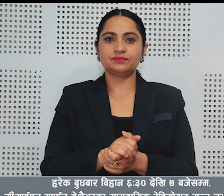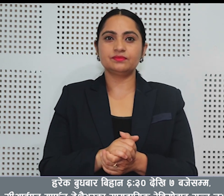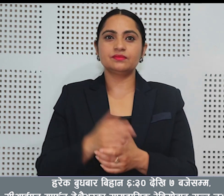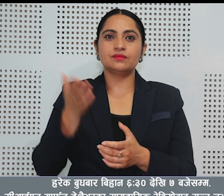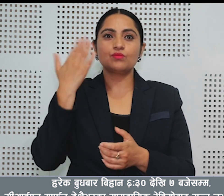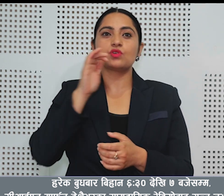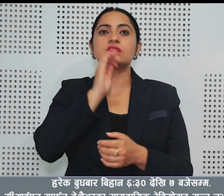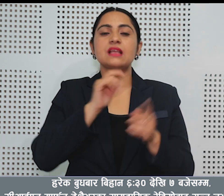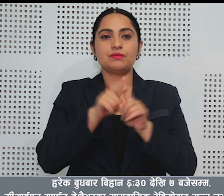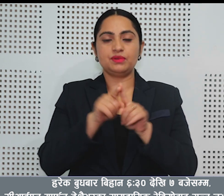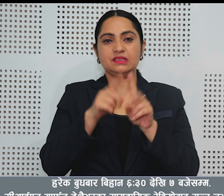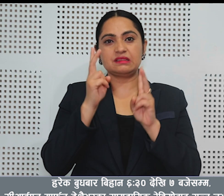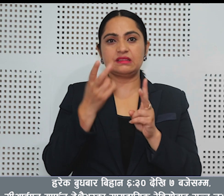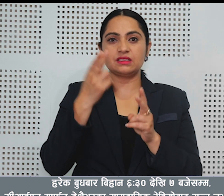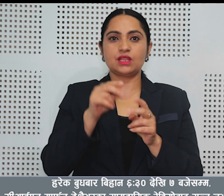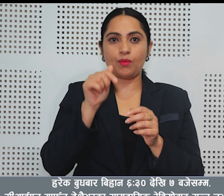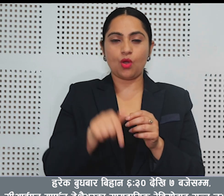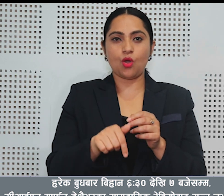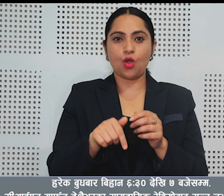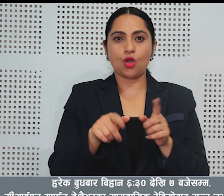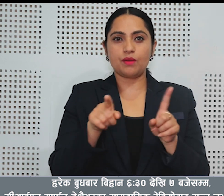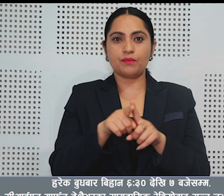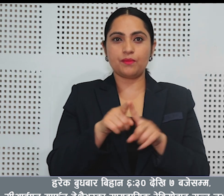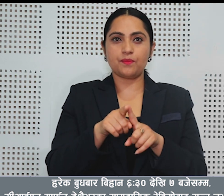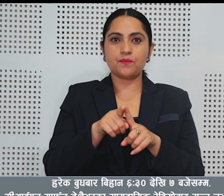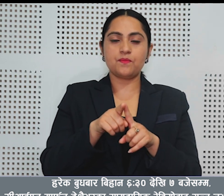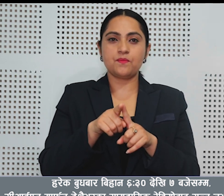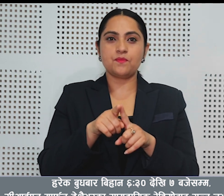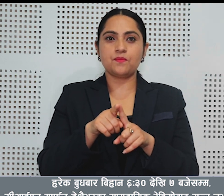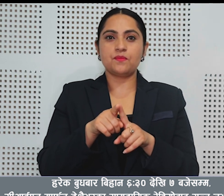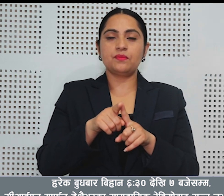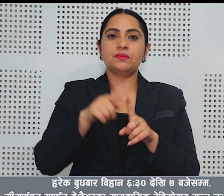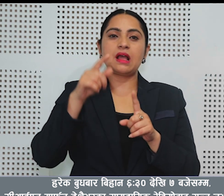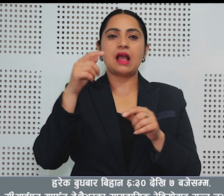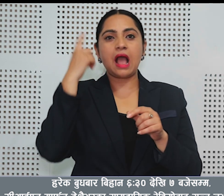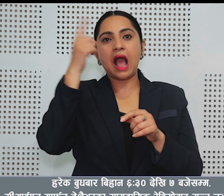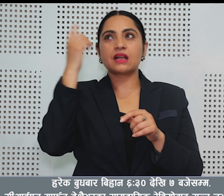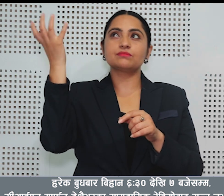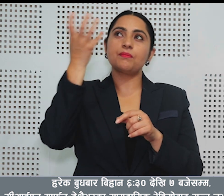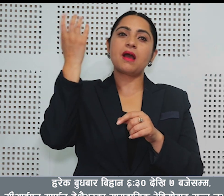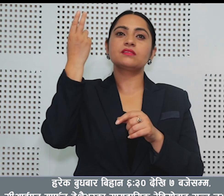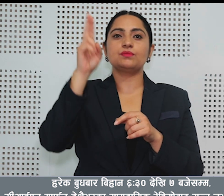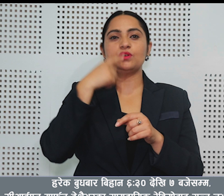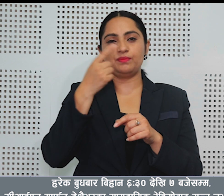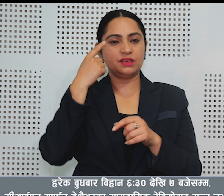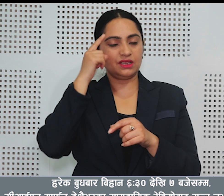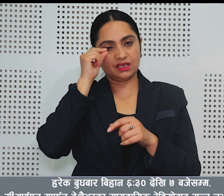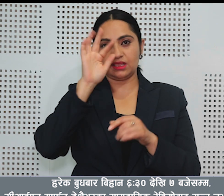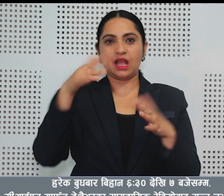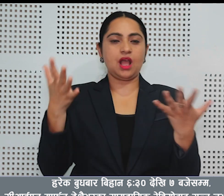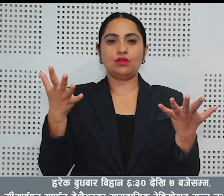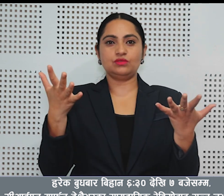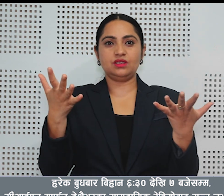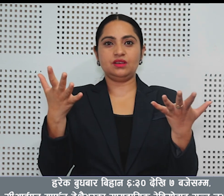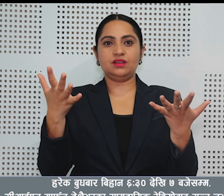पोहोर साल त्यस्तै गरियो। अहिले पनि अब बादल देख्ने हो नि त्यहाँबाट निद लाग्दैन, यस्तो पानी पर निद लाग्दैन। अब परन